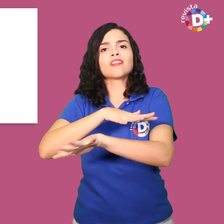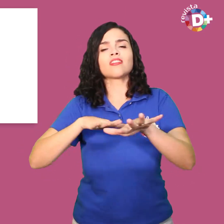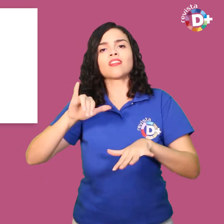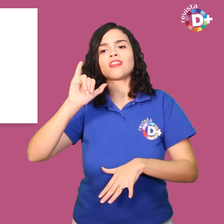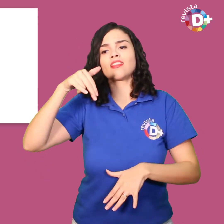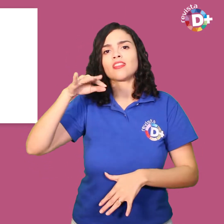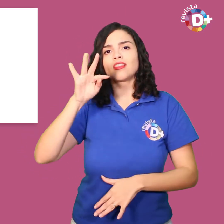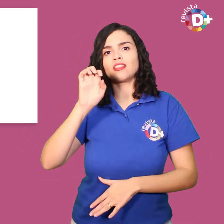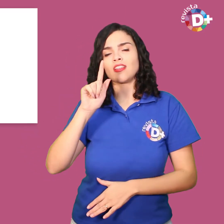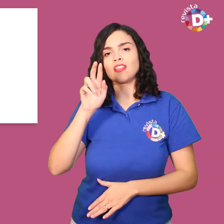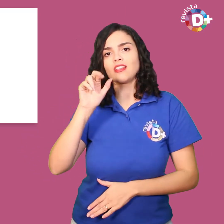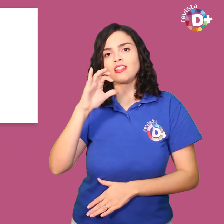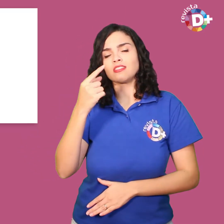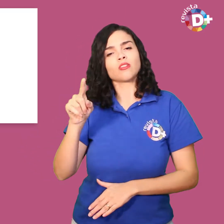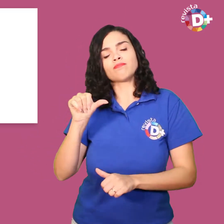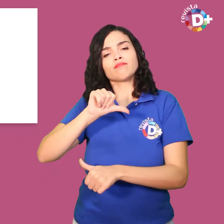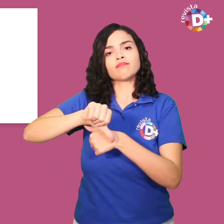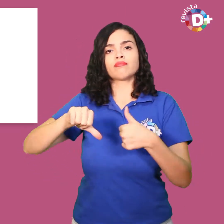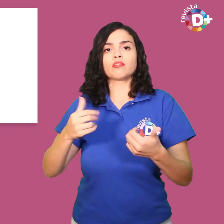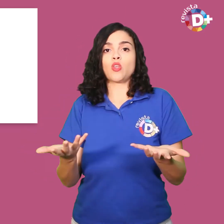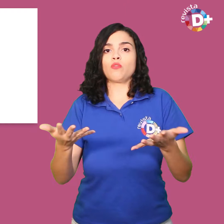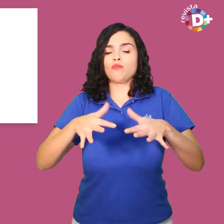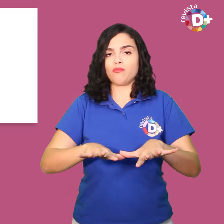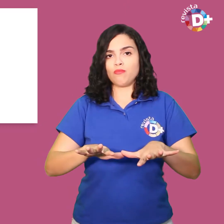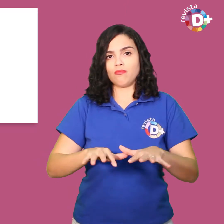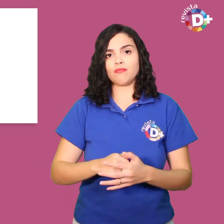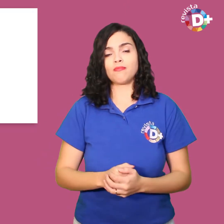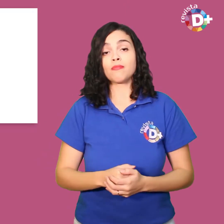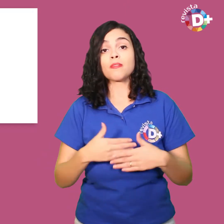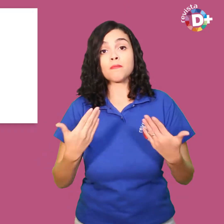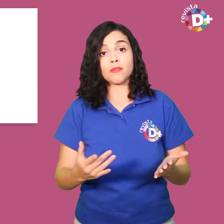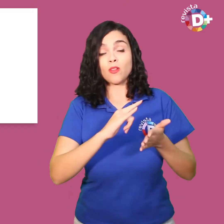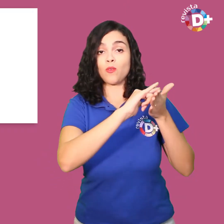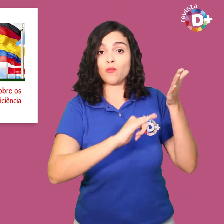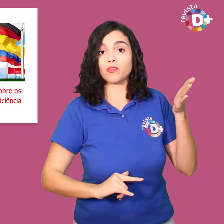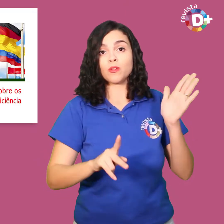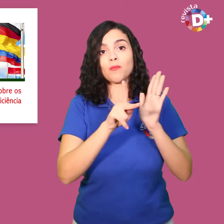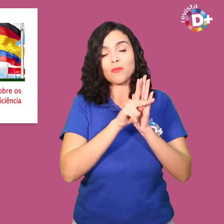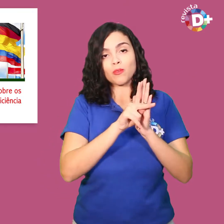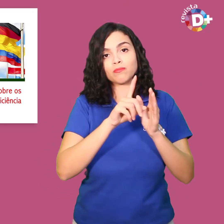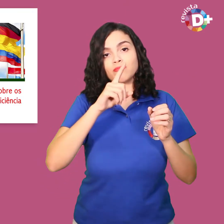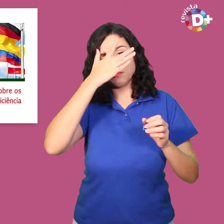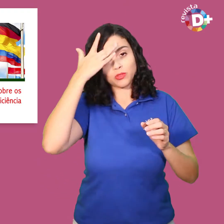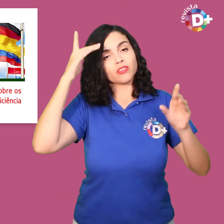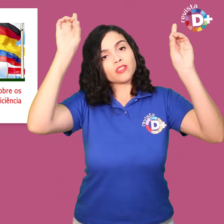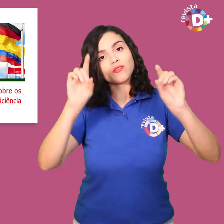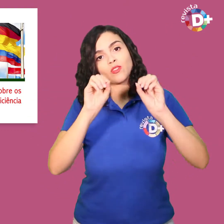para a inclusão. Mais recentemente, a Convenção dos Direitos da Pessoa com Deficiência da ONU, em 2006, e a